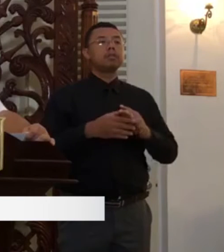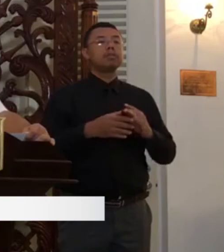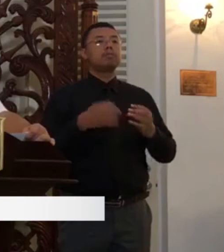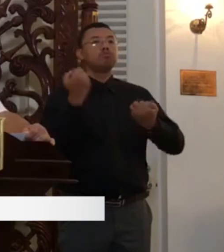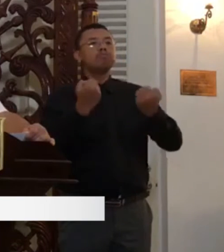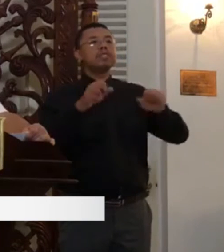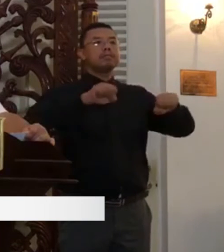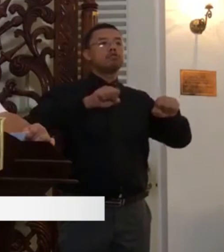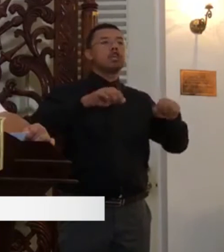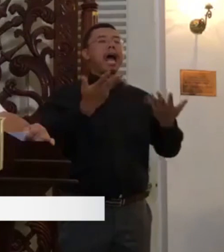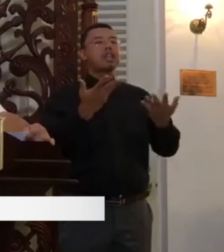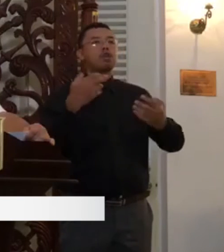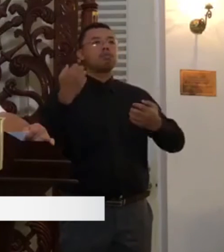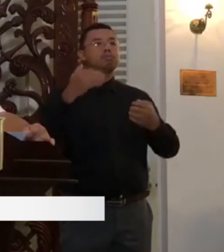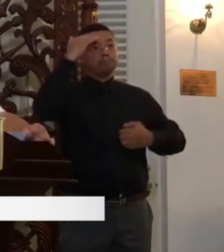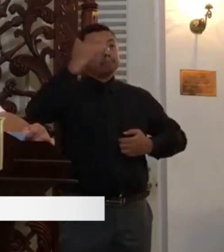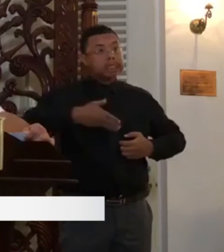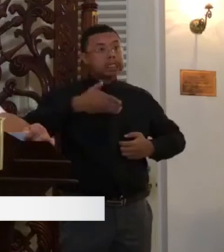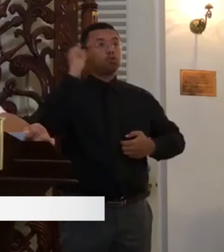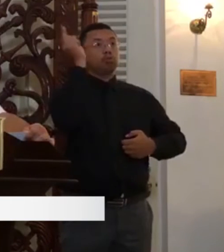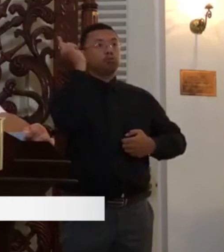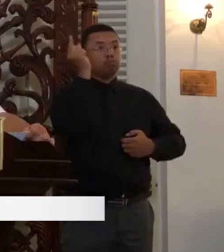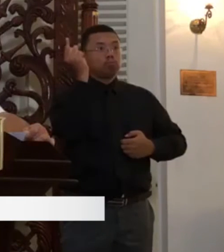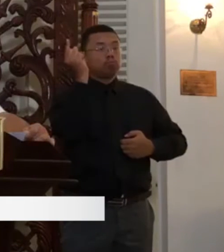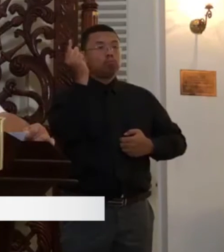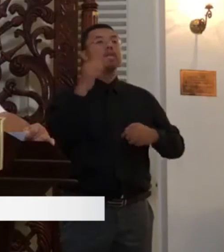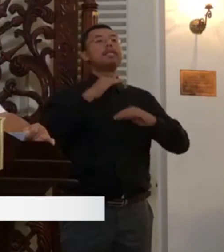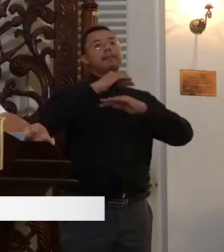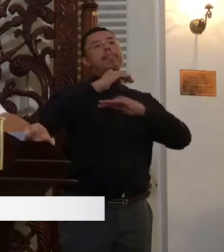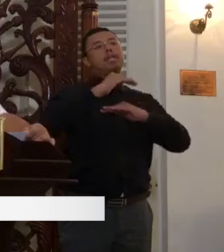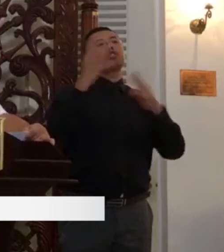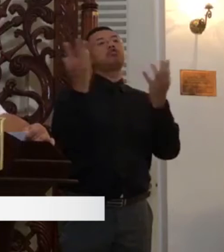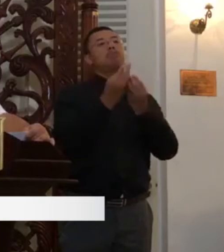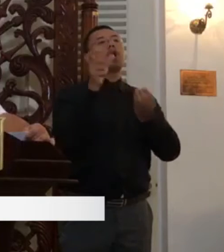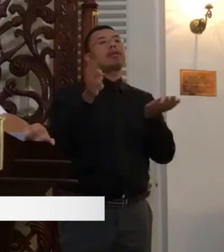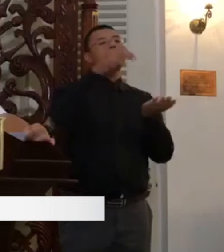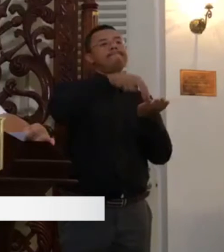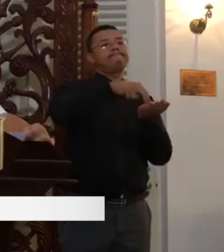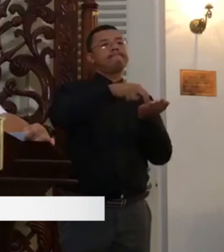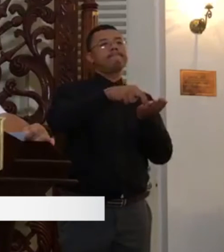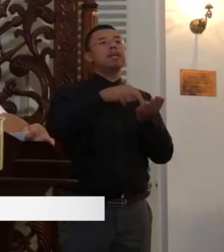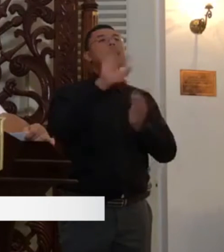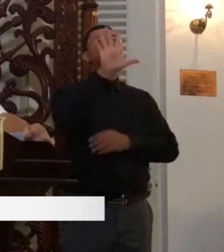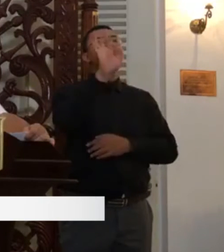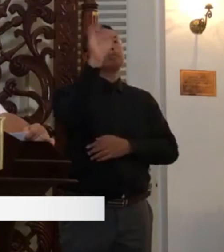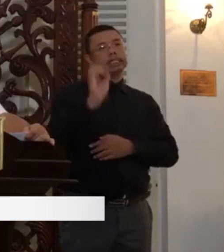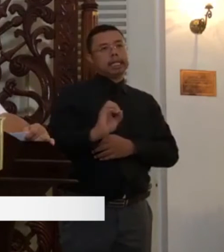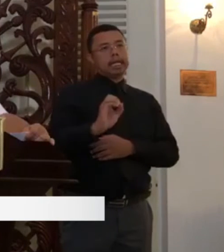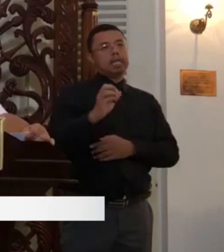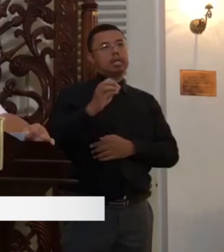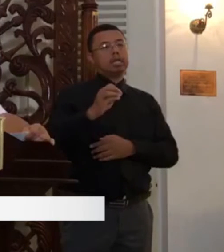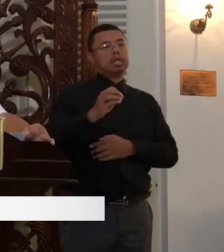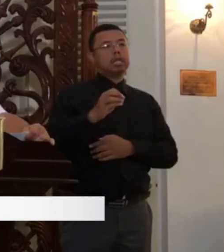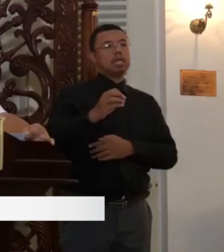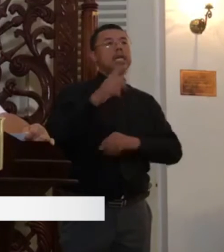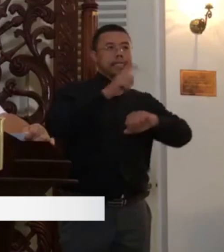kendaraan umum seperti kemarin disampaikan dibatasi kapasitasnya menjadi 50%,